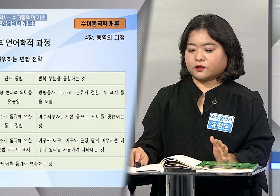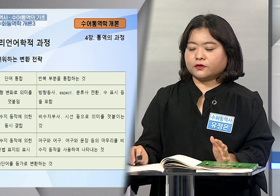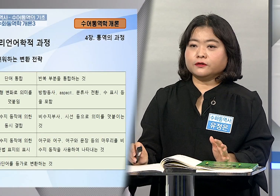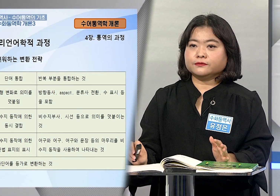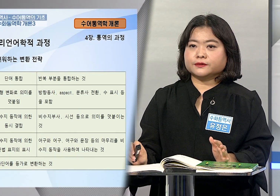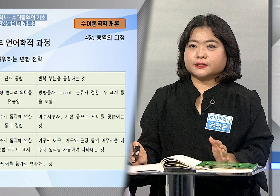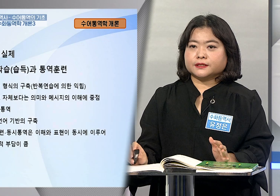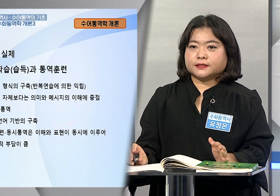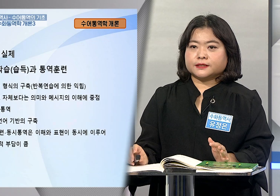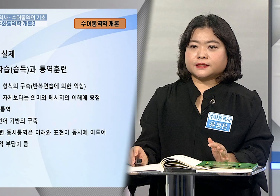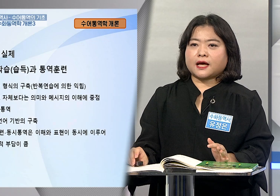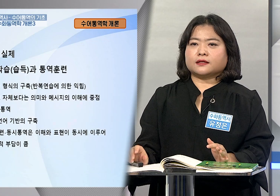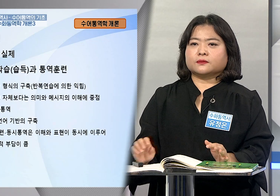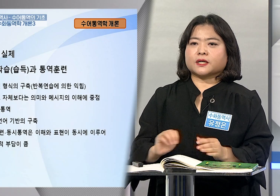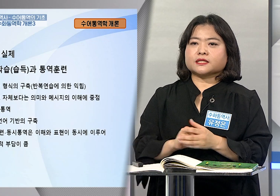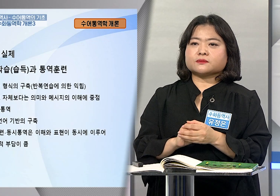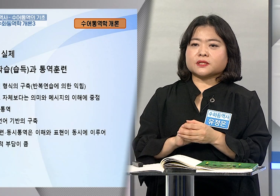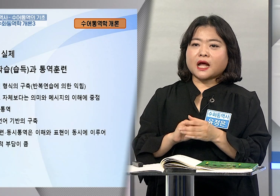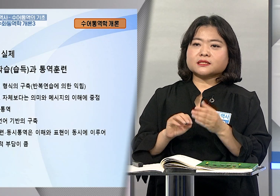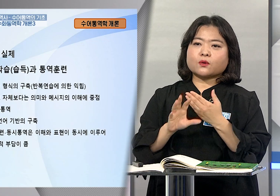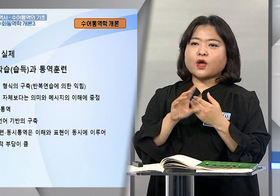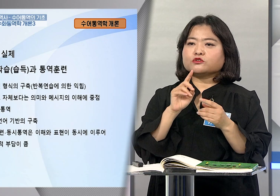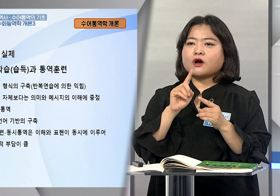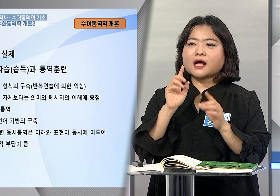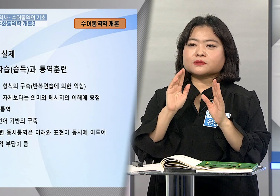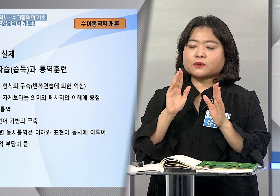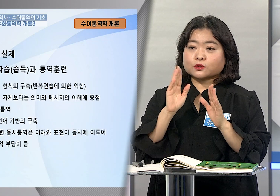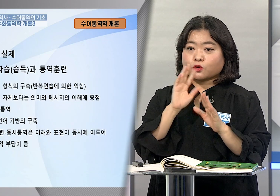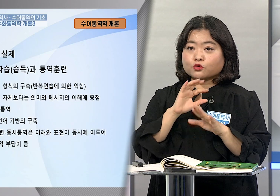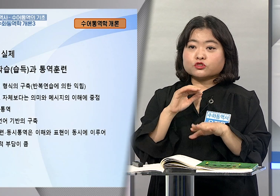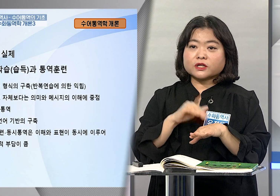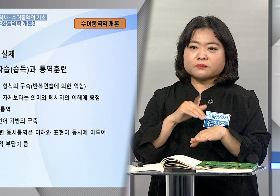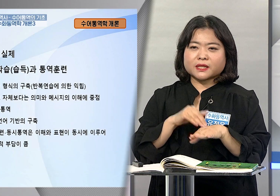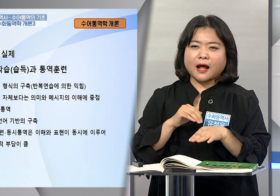있으니까요. 자, 넘어가겠습니다. 자, 외국어 학습과 통역 훈련입니다.